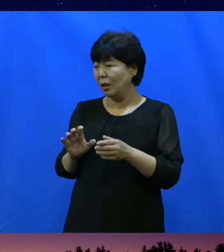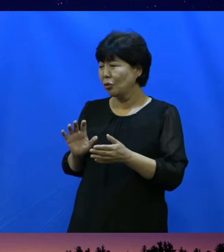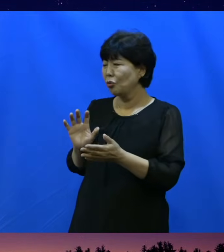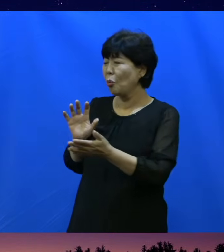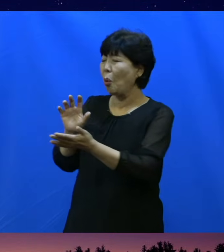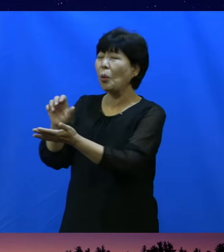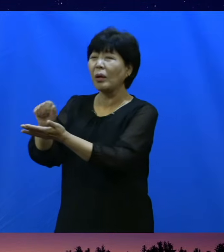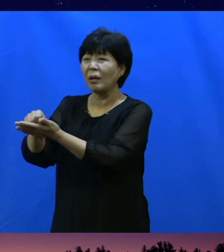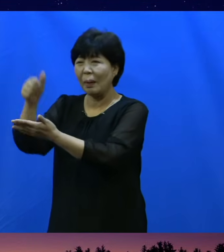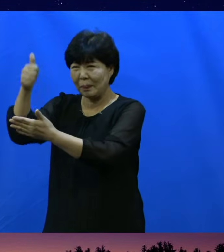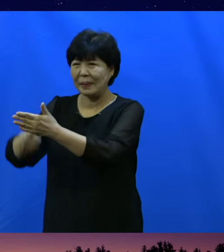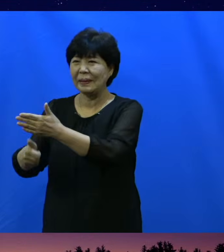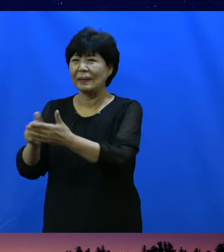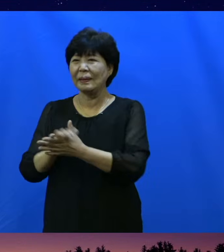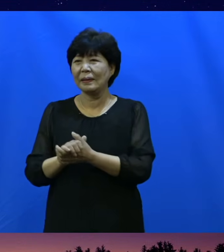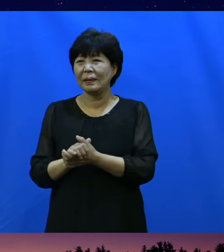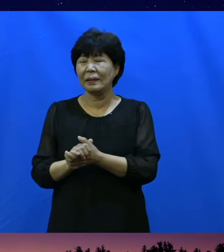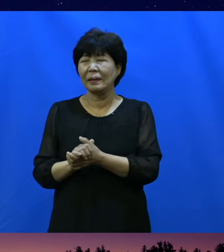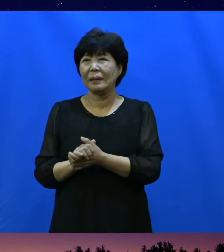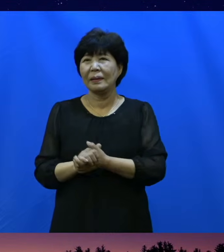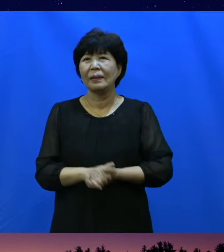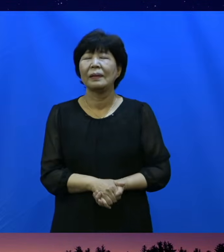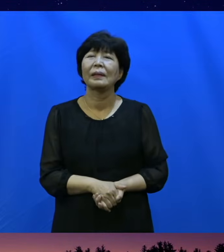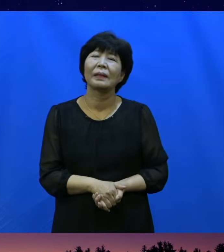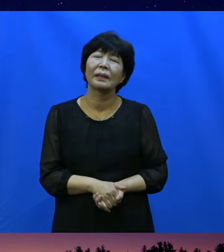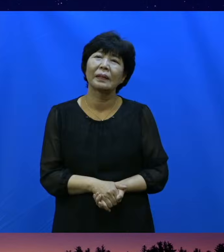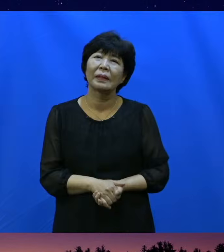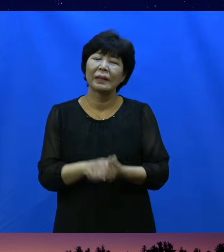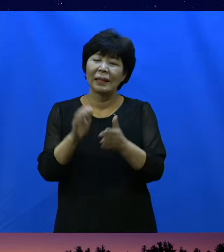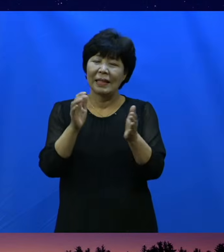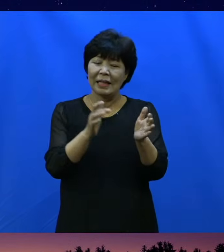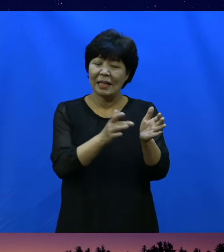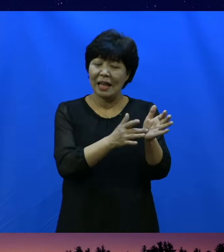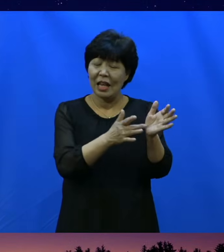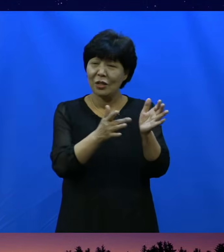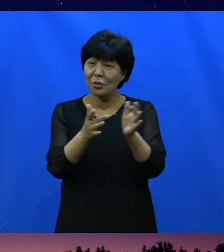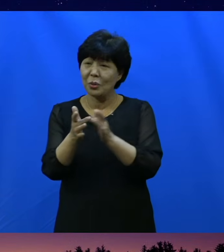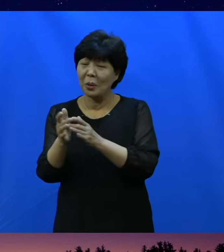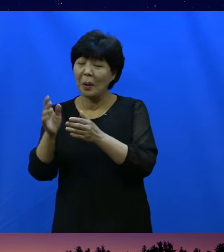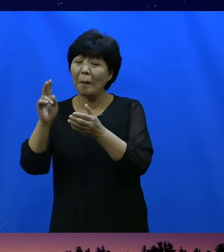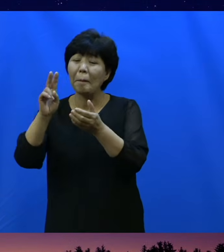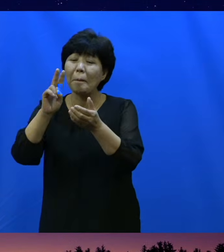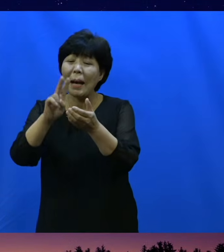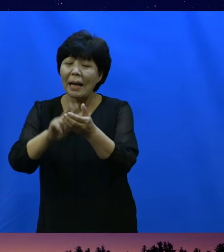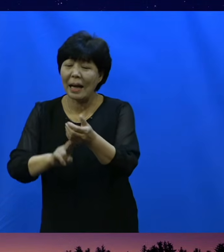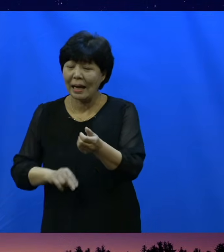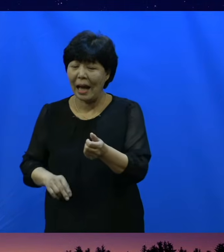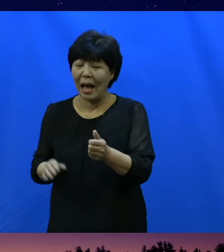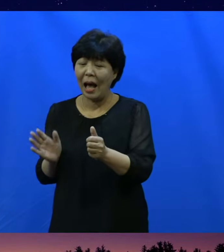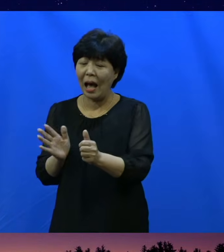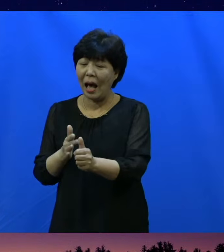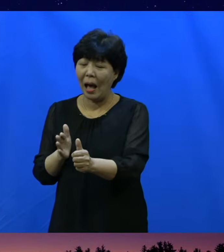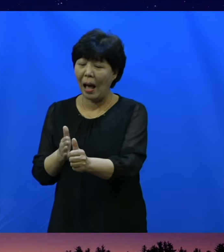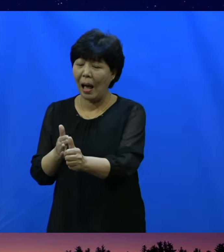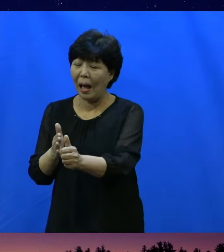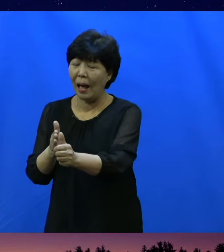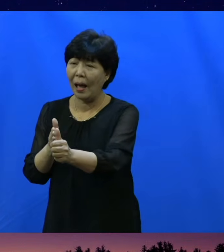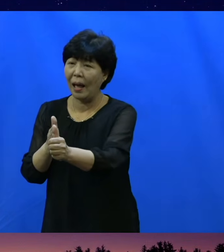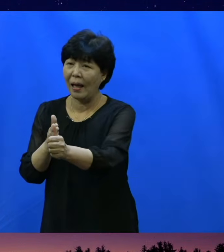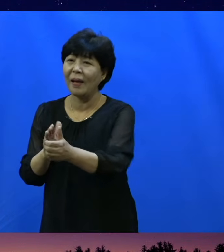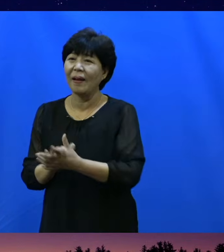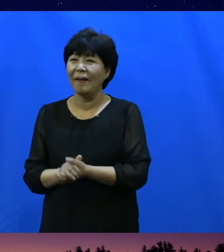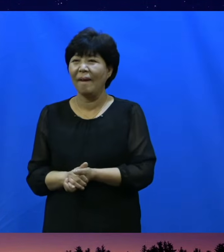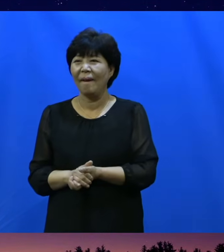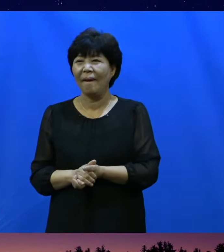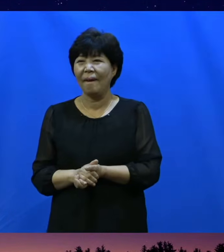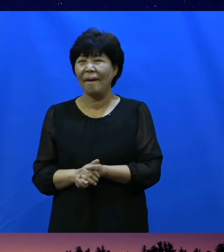뭐예요? 사단의 속삭임이 있었겠죠. 그리고 예수를 팔 생각을 넣어버리고 예수를 그 마귀가 그 생각